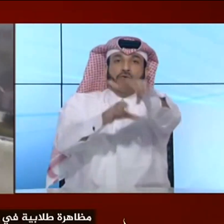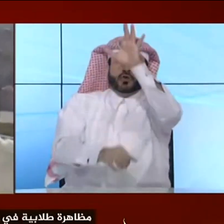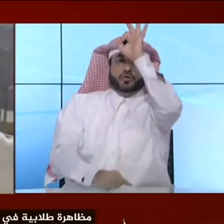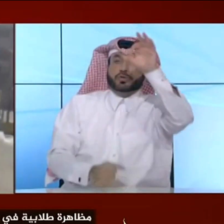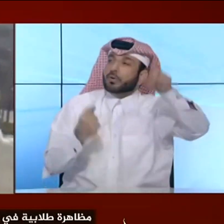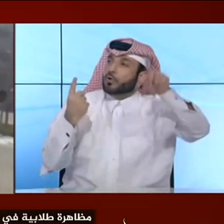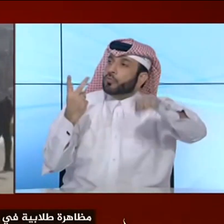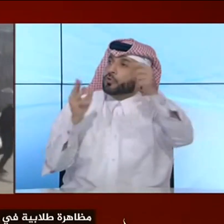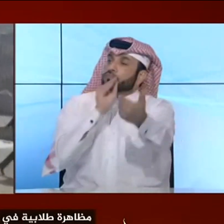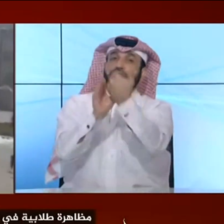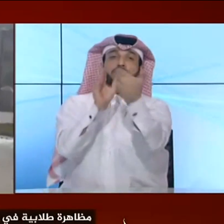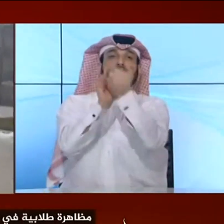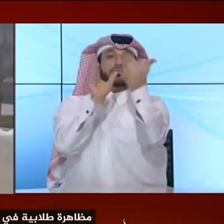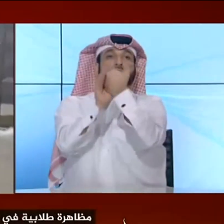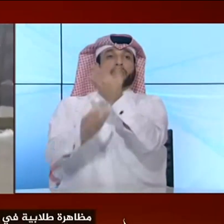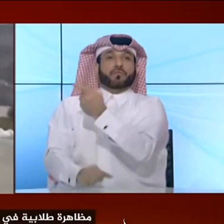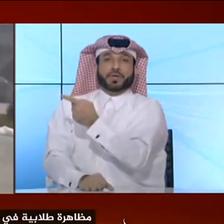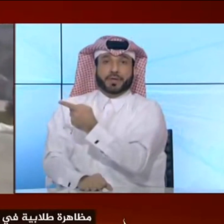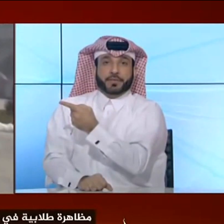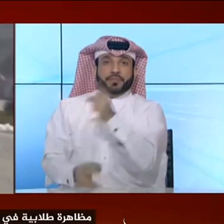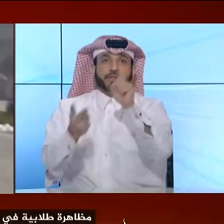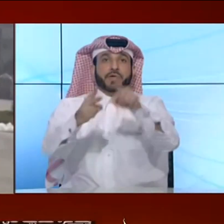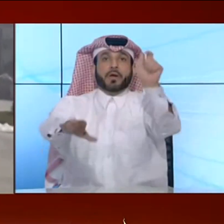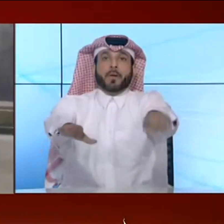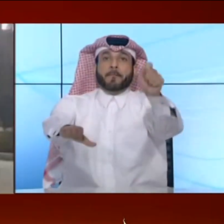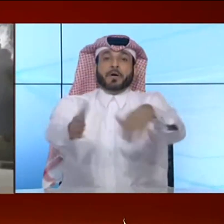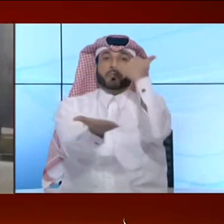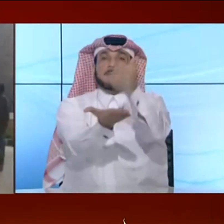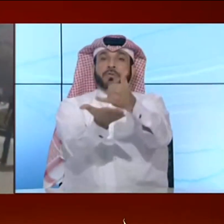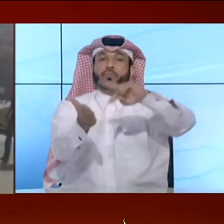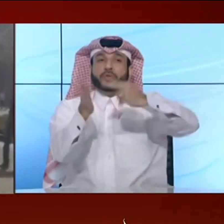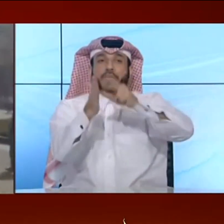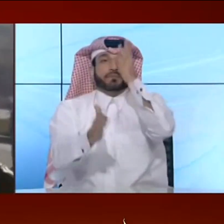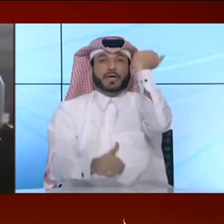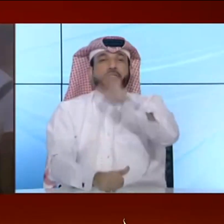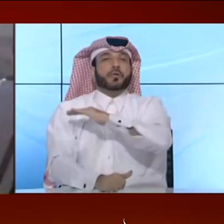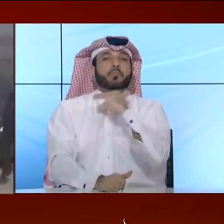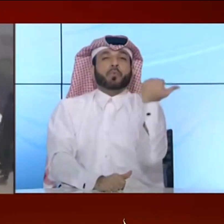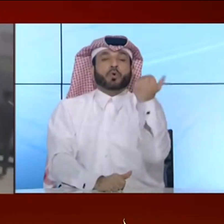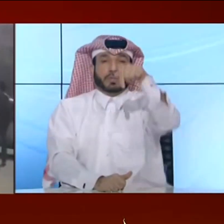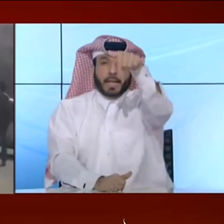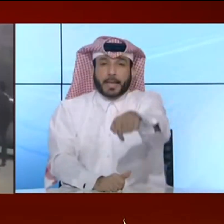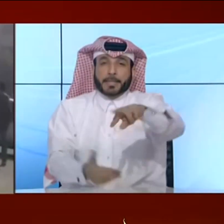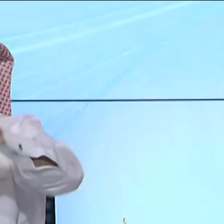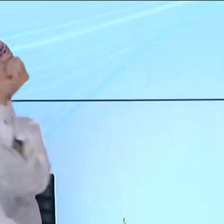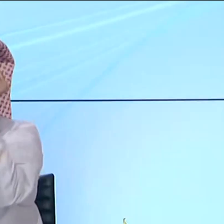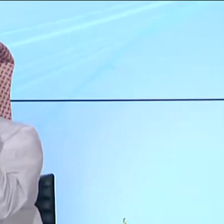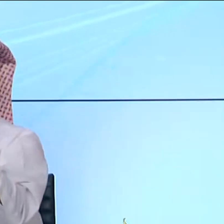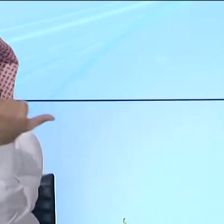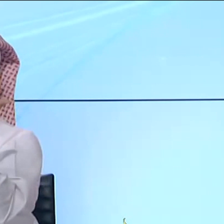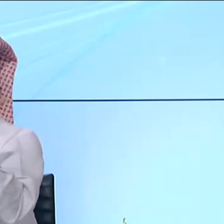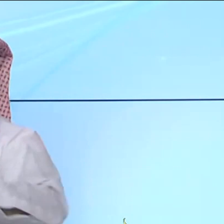المتكرره للحرم الجامعي كما طلبوا بمحاكمه المسؤولين عن قتل المتظاهرين منذ بدايه